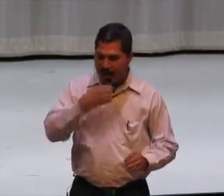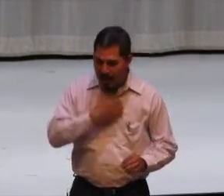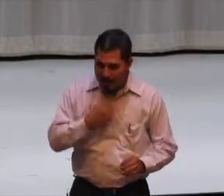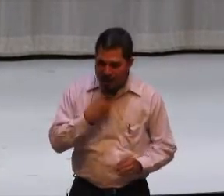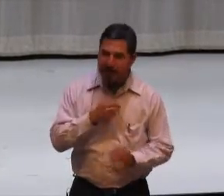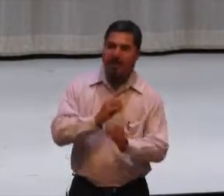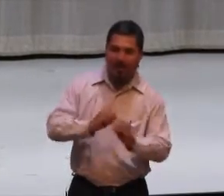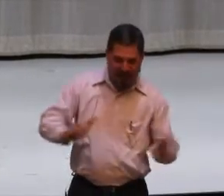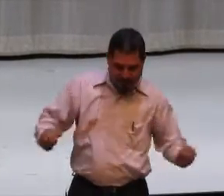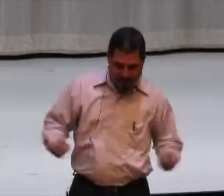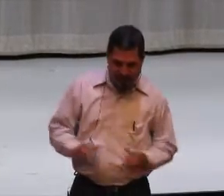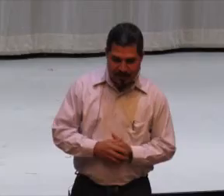Hambre y sed, nada.